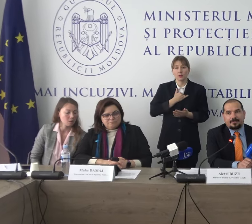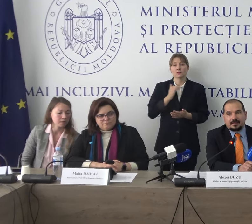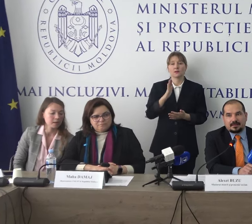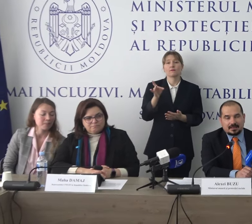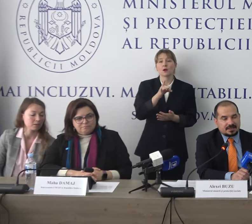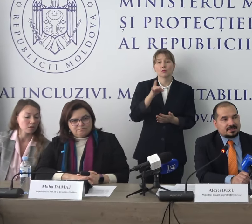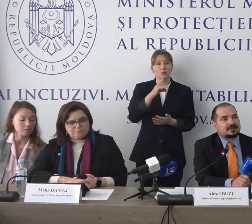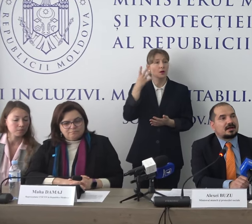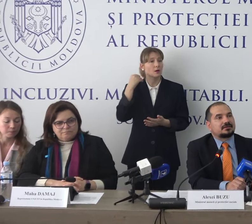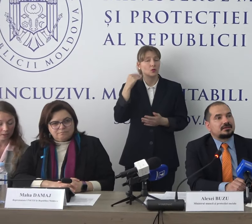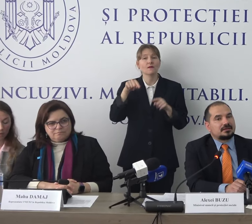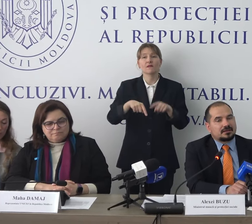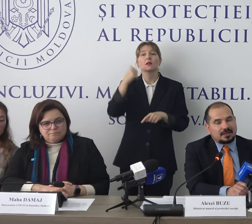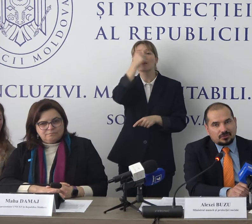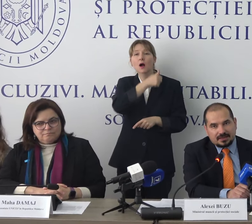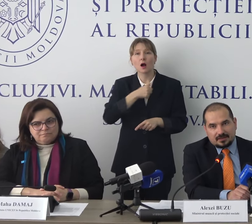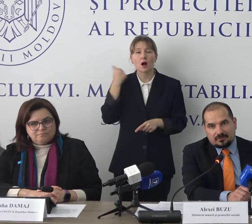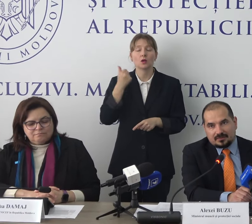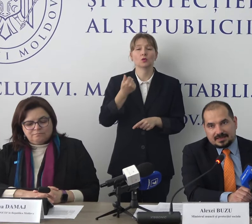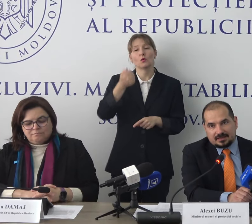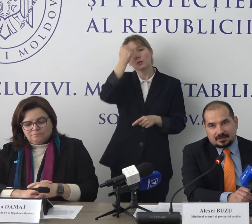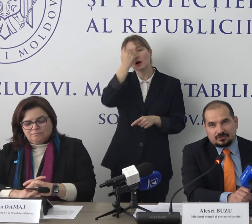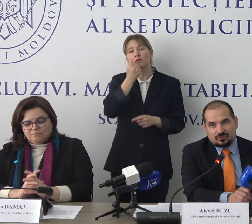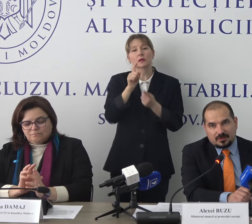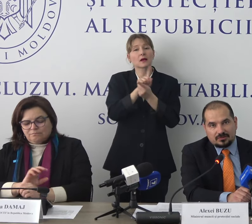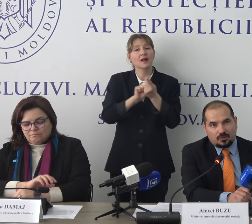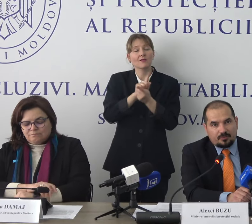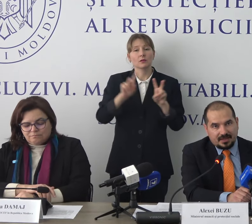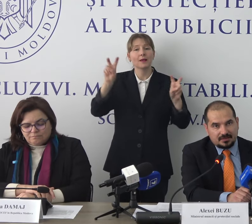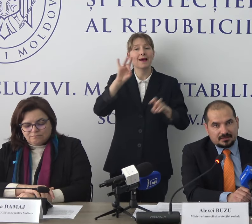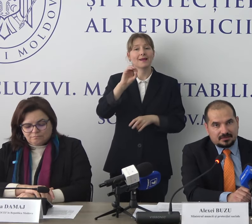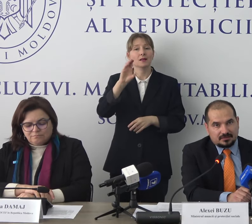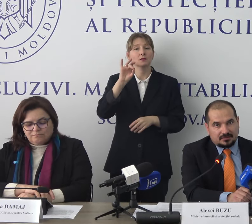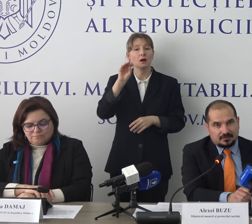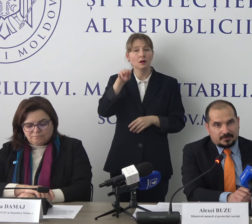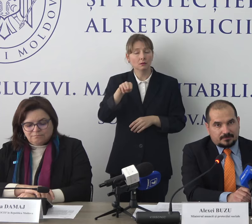Moldova, în acest an, datorită reformei Restart, numărul de copii